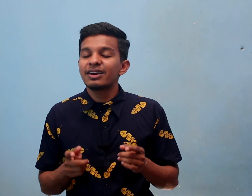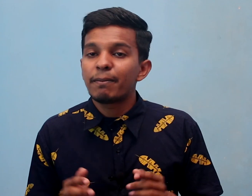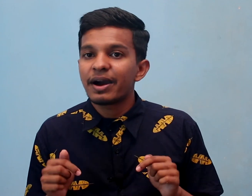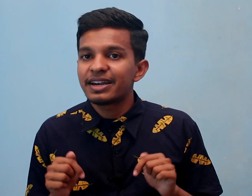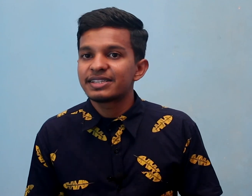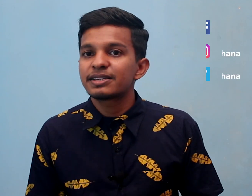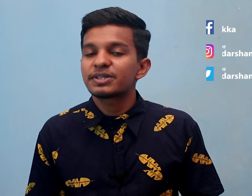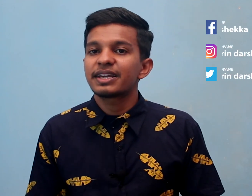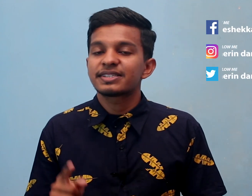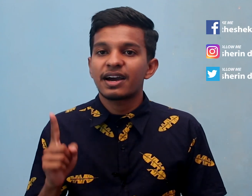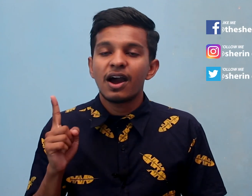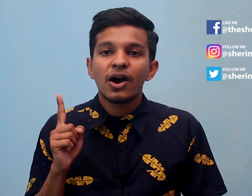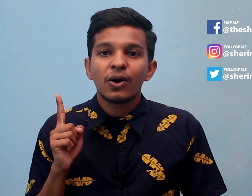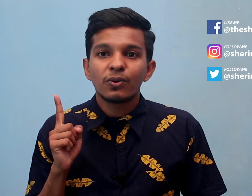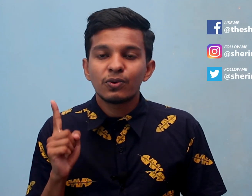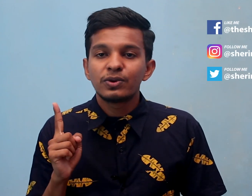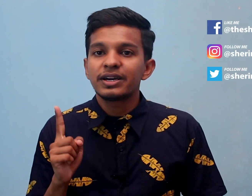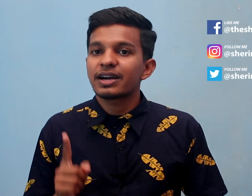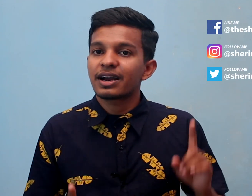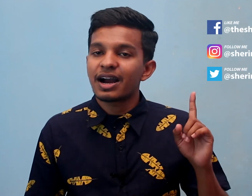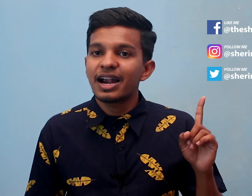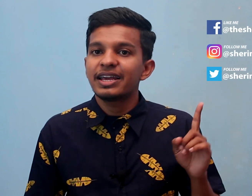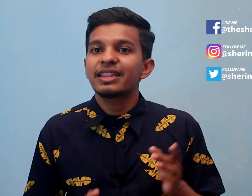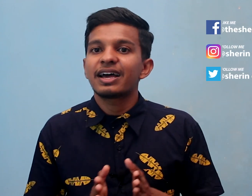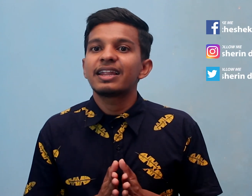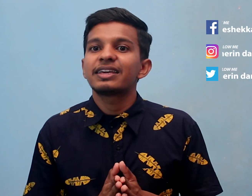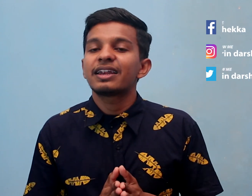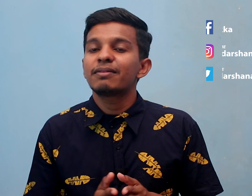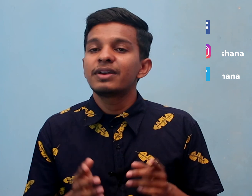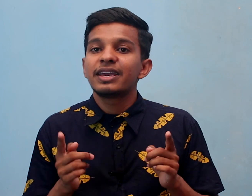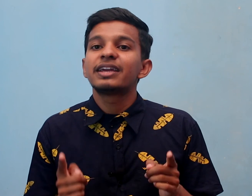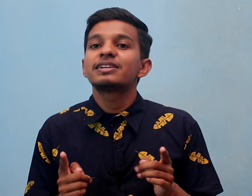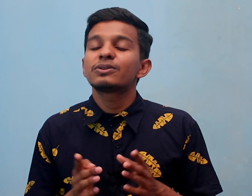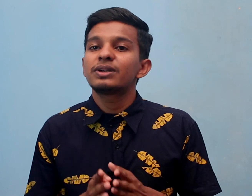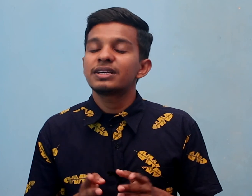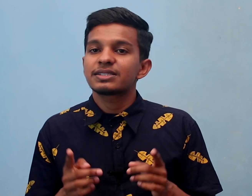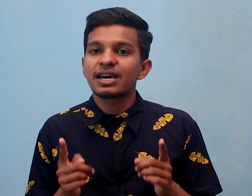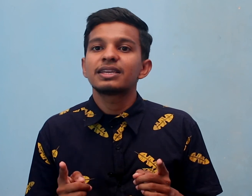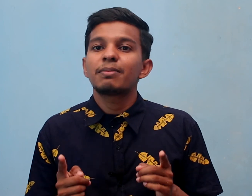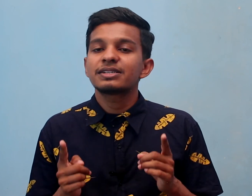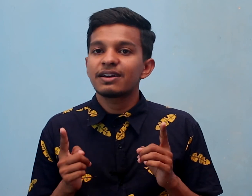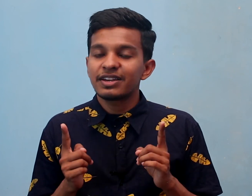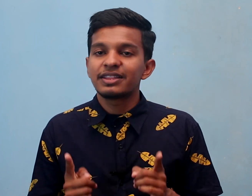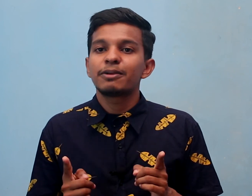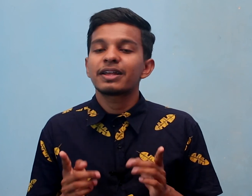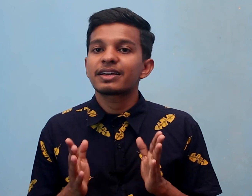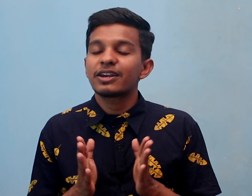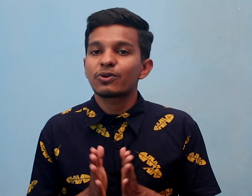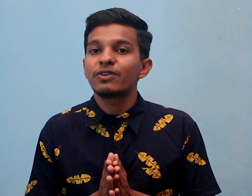මම පහළ ඩිස්ක්‍රිප්ෂන් එකේ සහ උඩ කාඩ් එකෙන් දාලා තියන්න ඉංග්‍රීසි හොඩිය සංඥා භාෂාවෙන් ඉදිරිපත් කරන්නේ කොයි